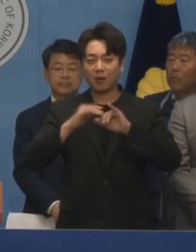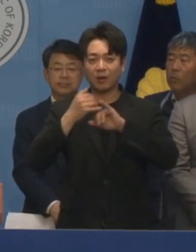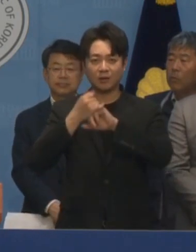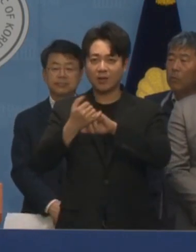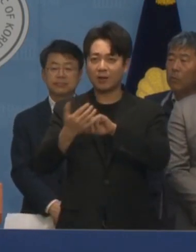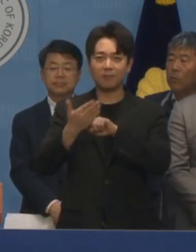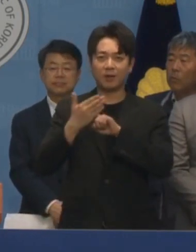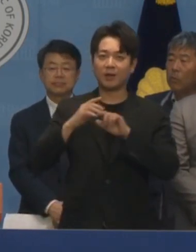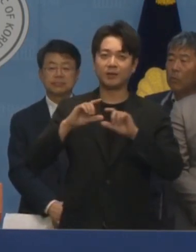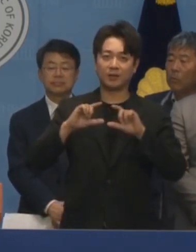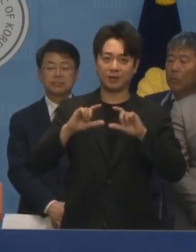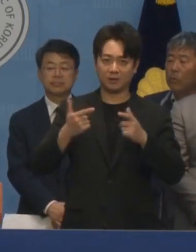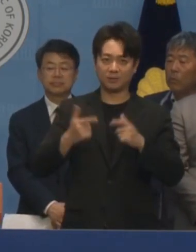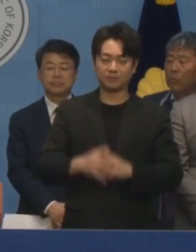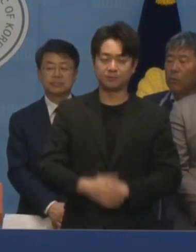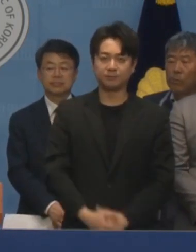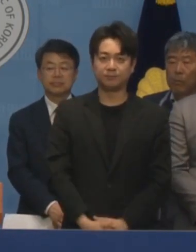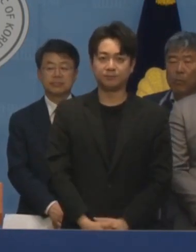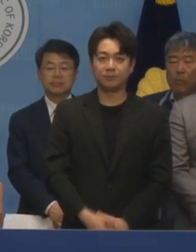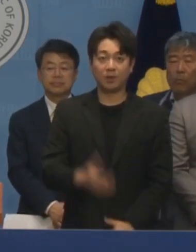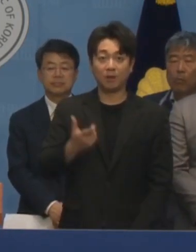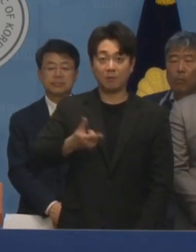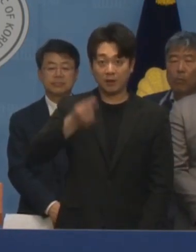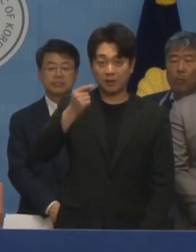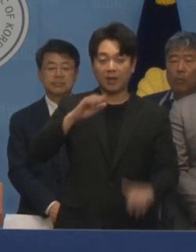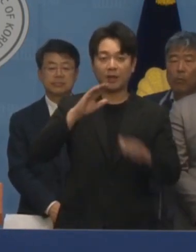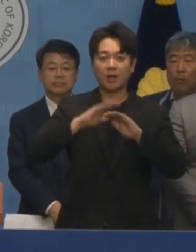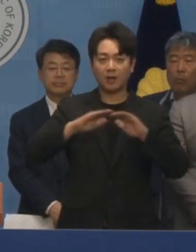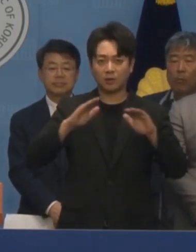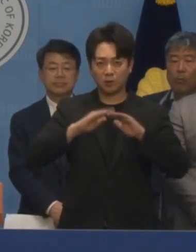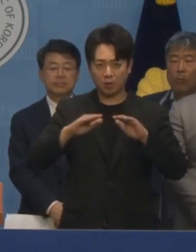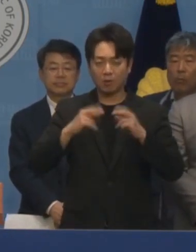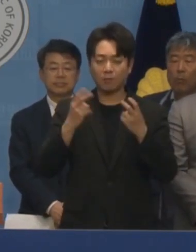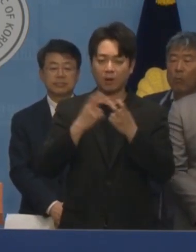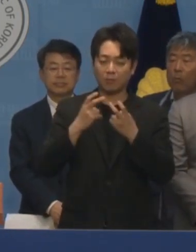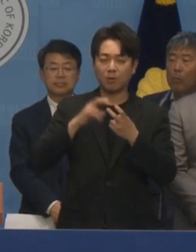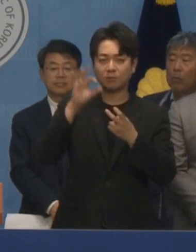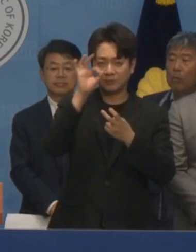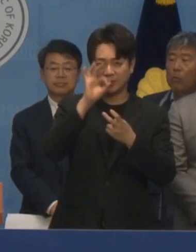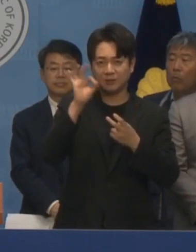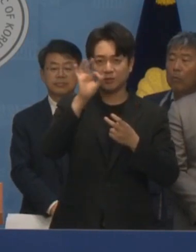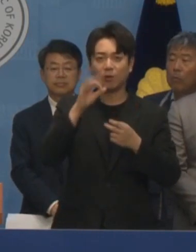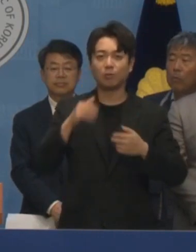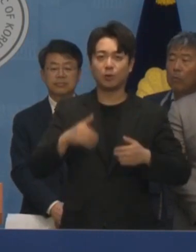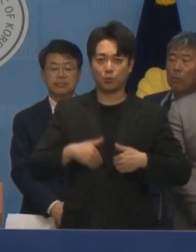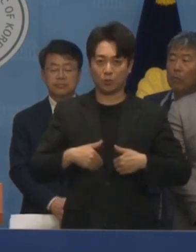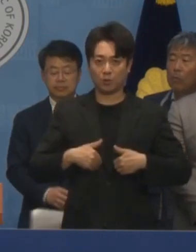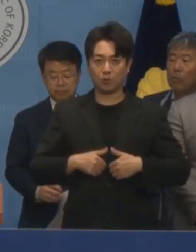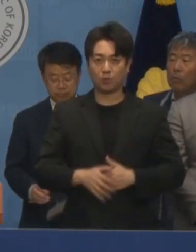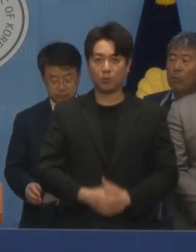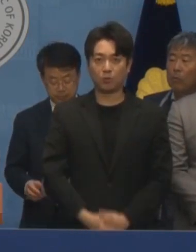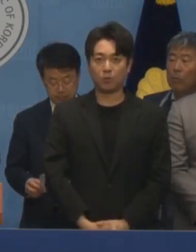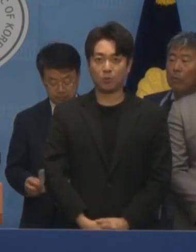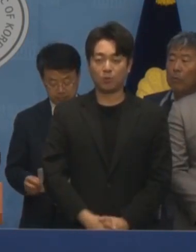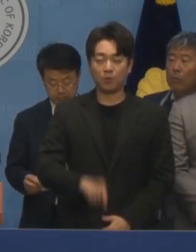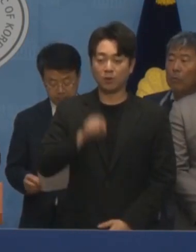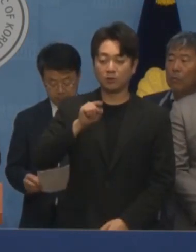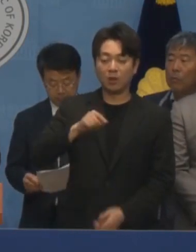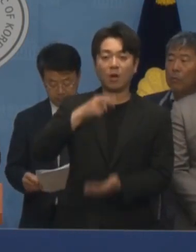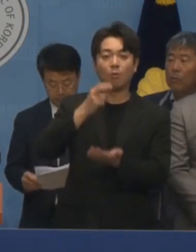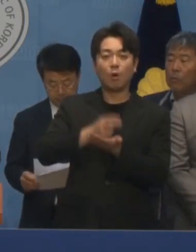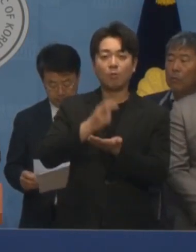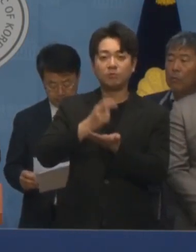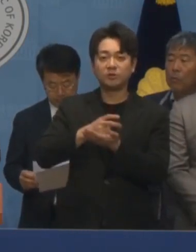아니라 하루빨리 대책을 마련하고 더 엄격하게 법적 책임을 물어야 될